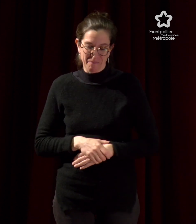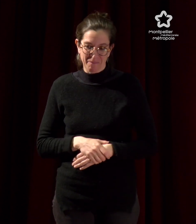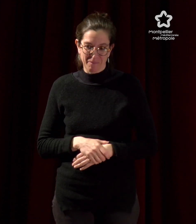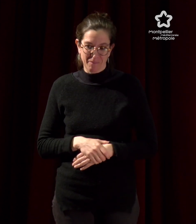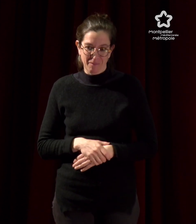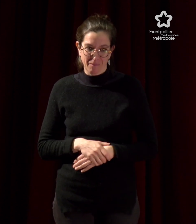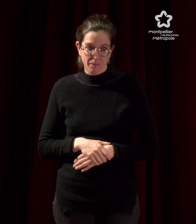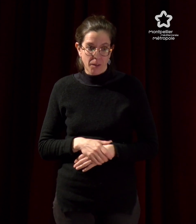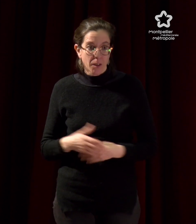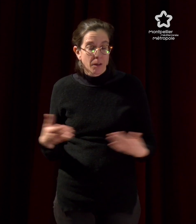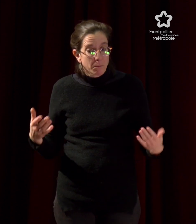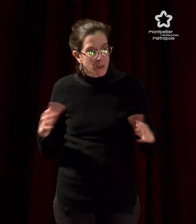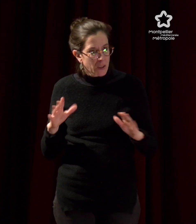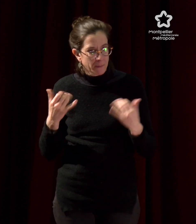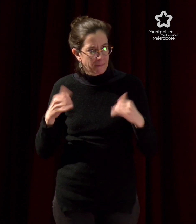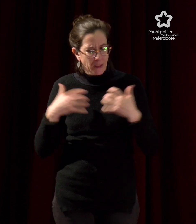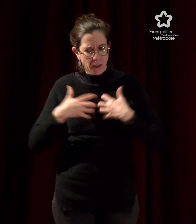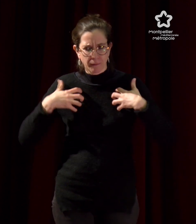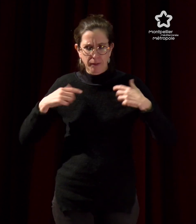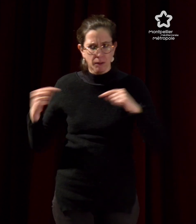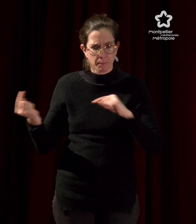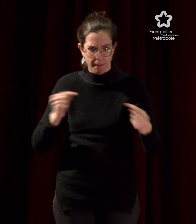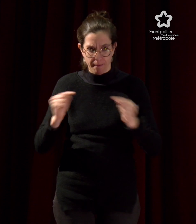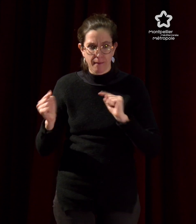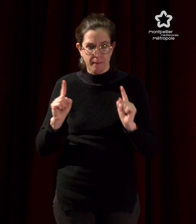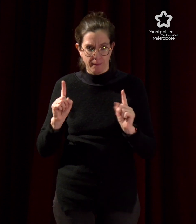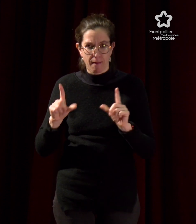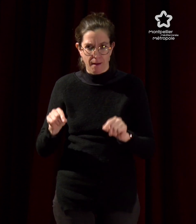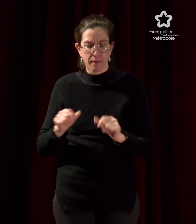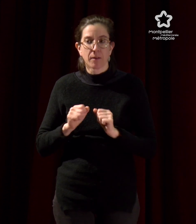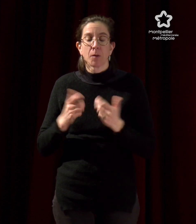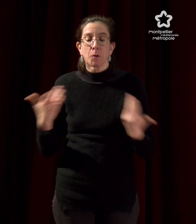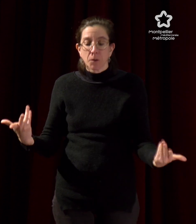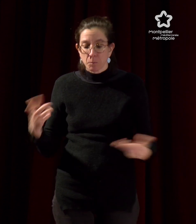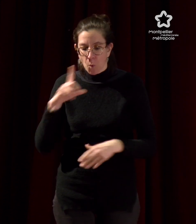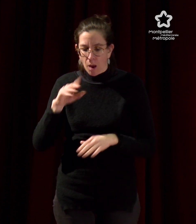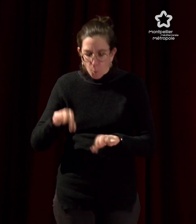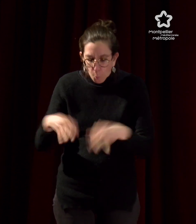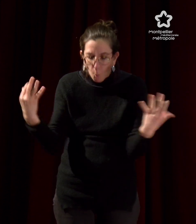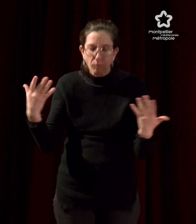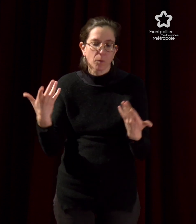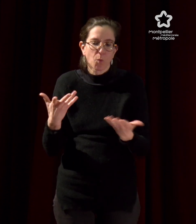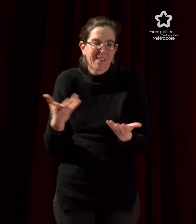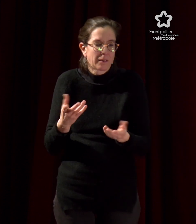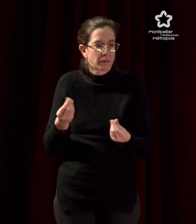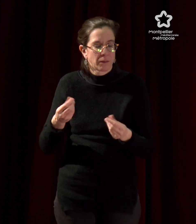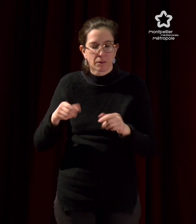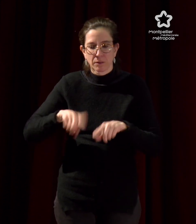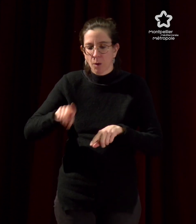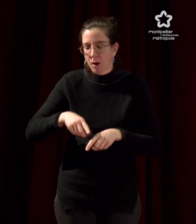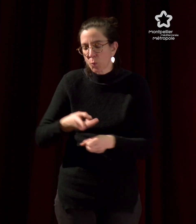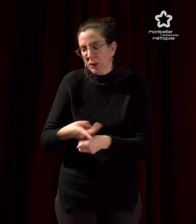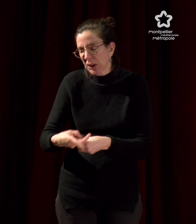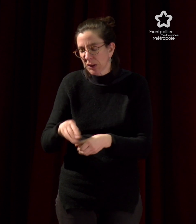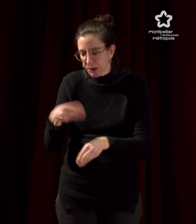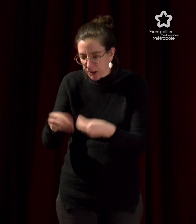Mais encore, c'est très débattu, parce que... En fait, c'est quand vous trouvez ce qu'on appelle des outils lithiques, il faut prouver